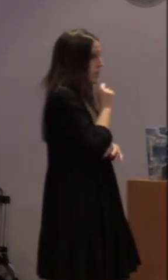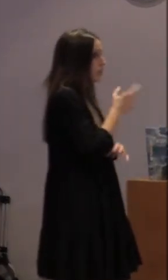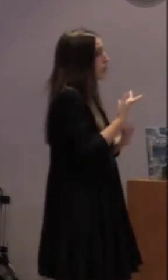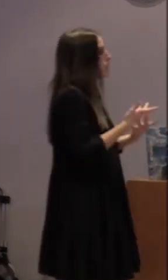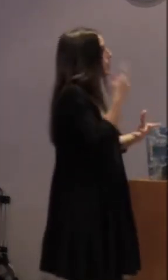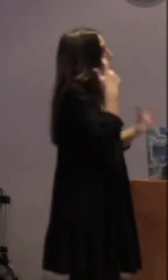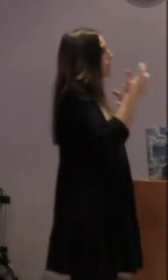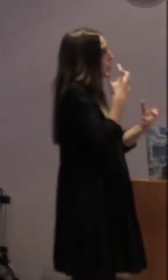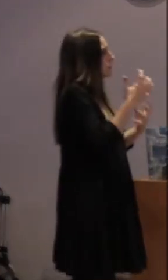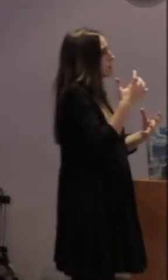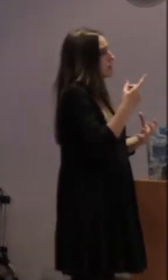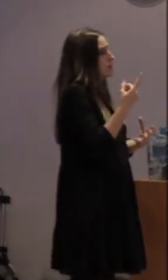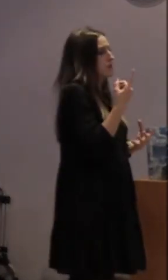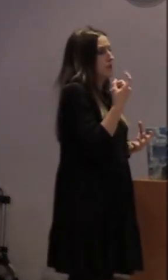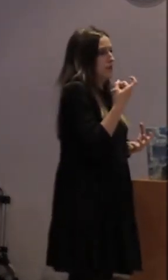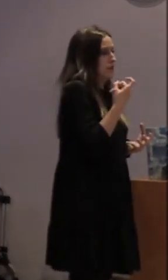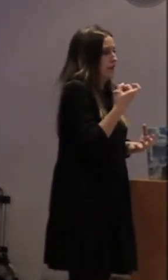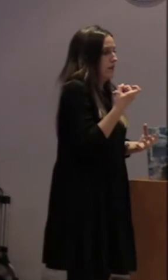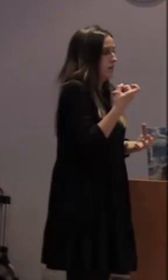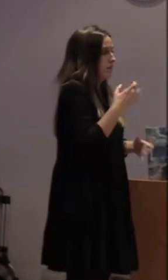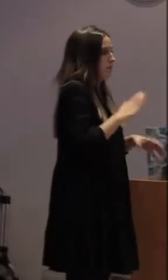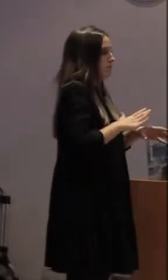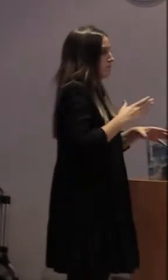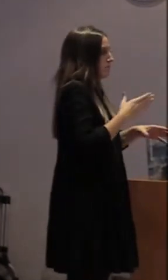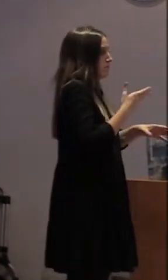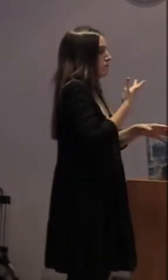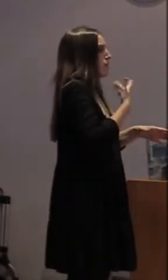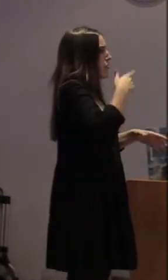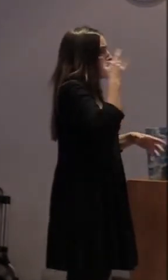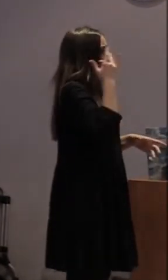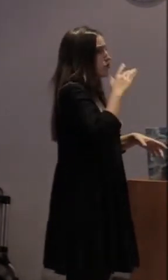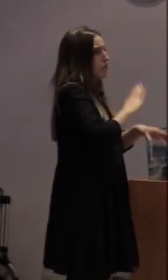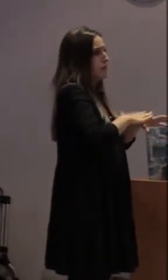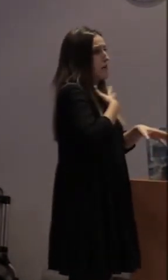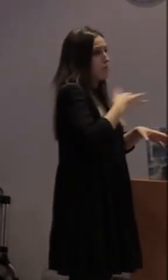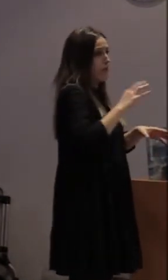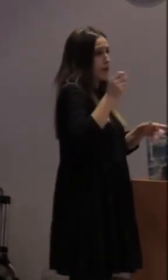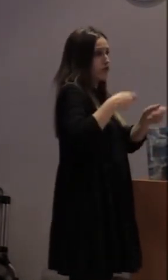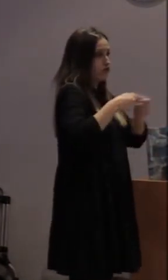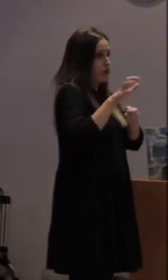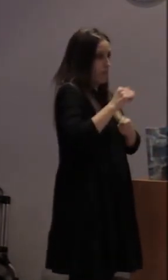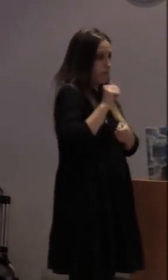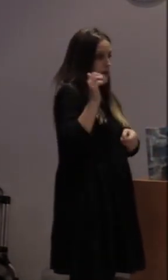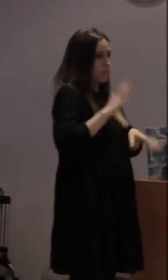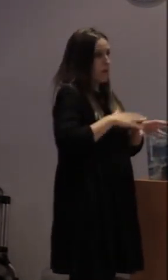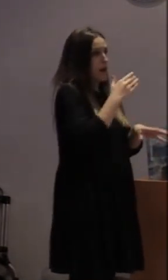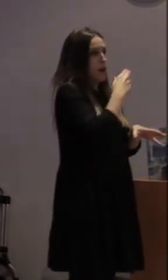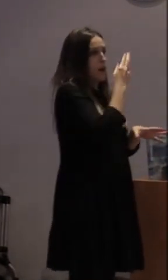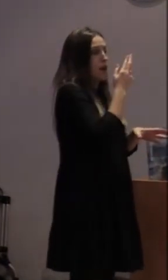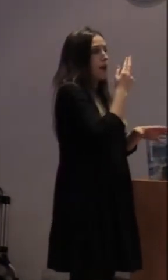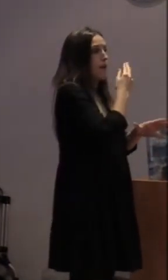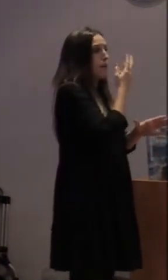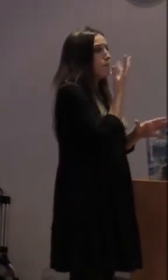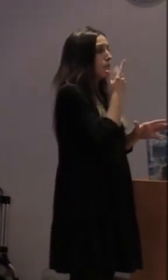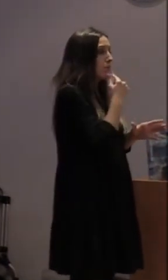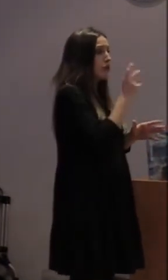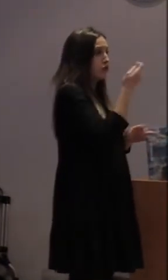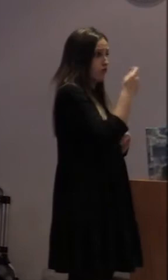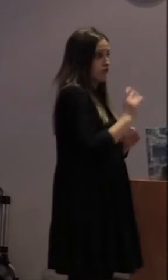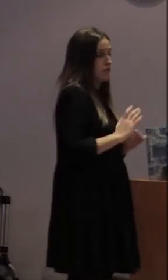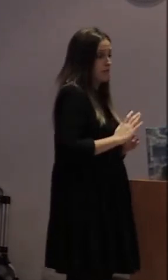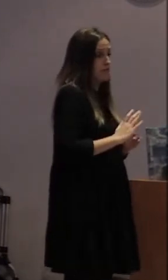tienen que ser muy reconocidos con un gran taller para poder costearse, comprar mucho lapislázuli para luego hacer el pigmento y pintar con alegría el color